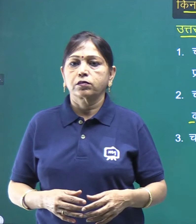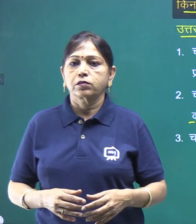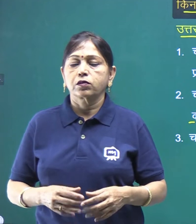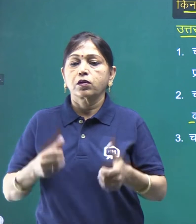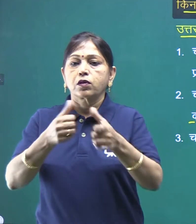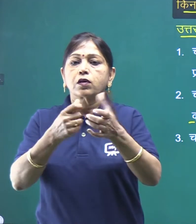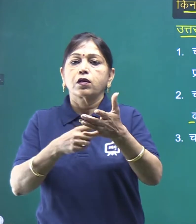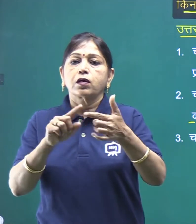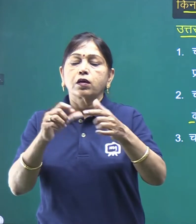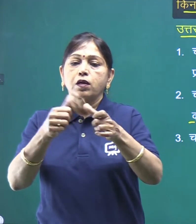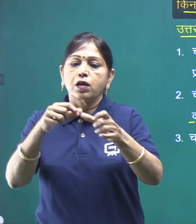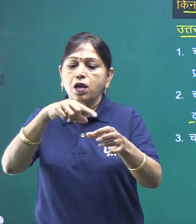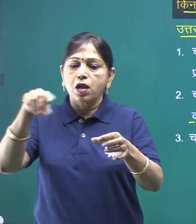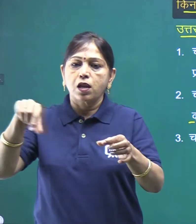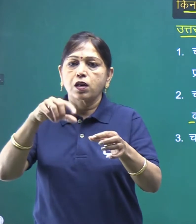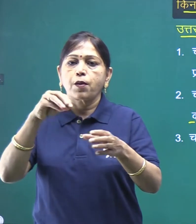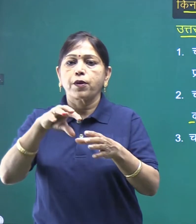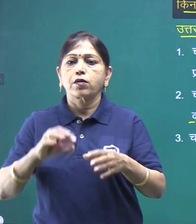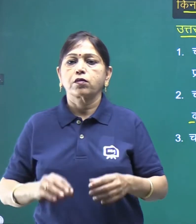क्षेत्रफल पर।